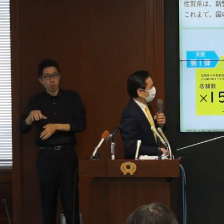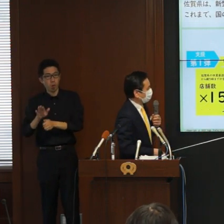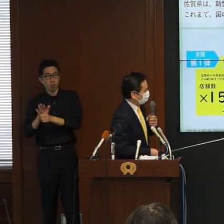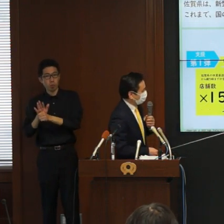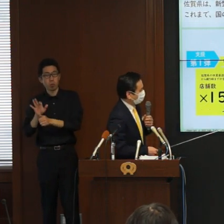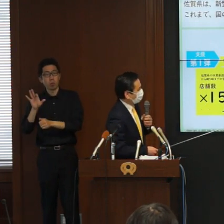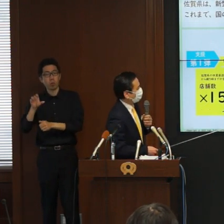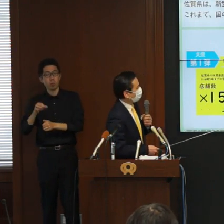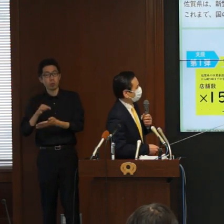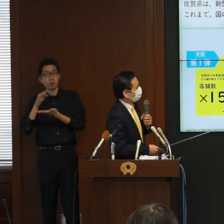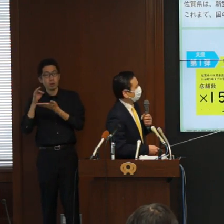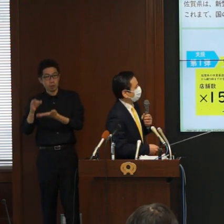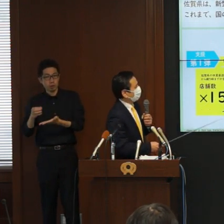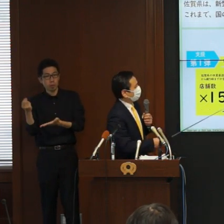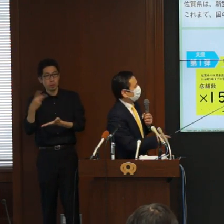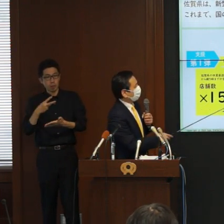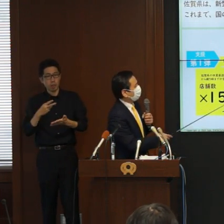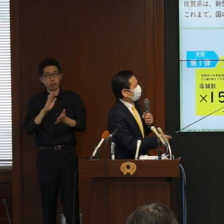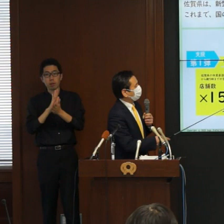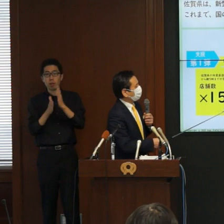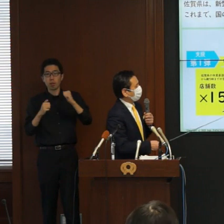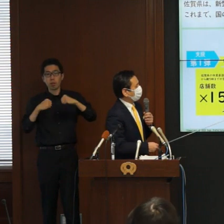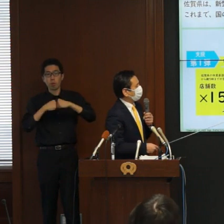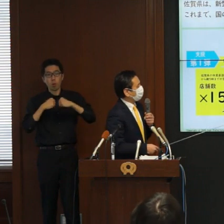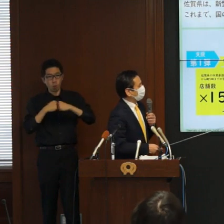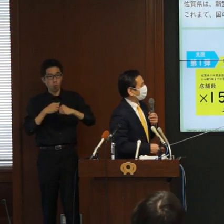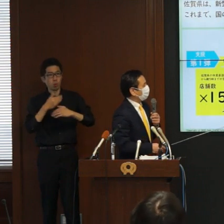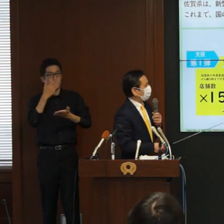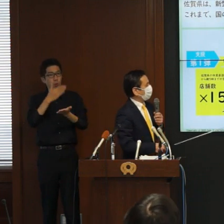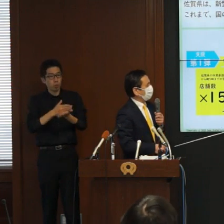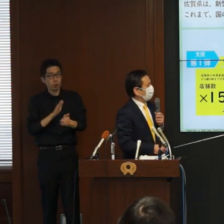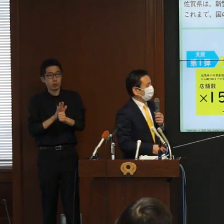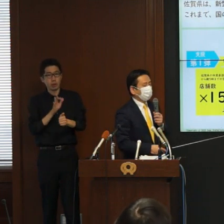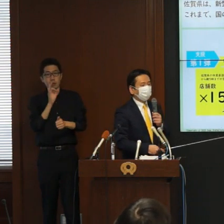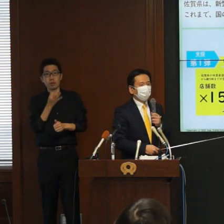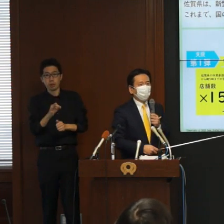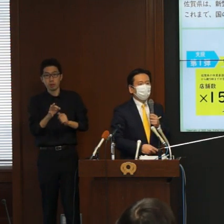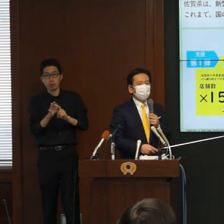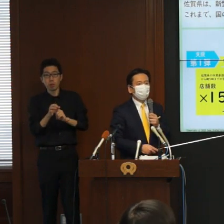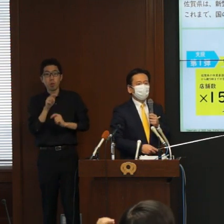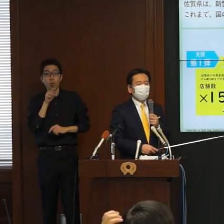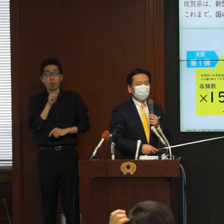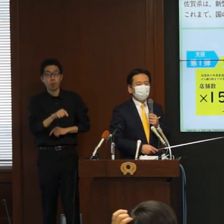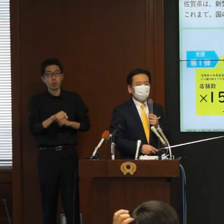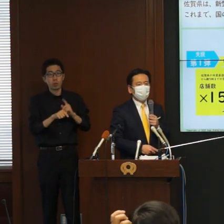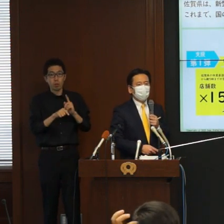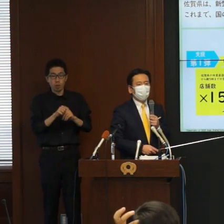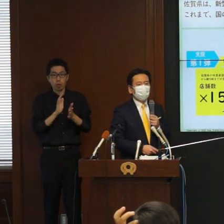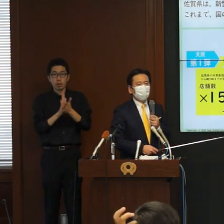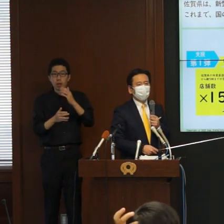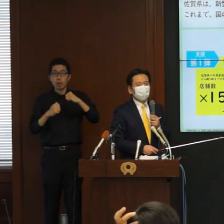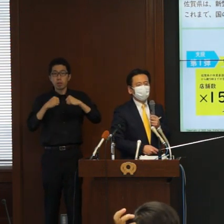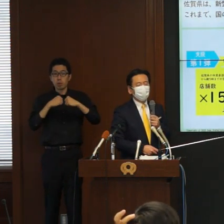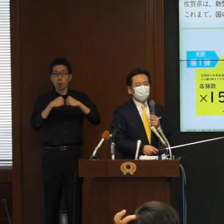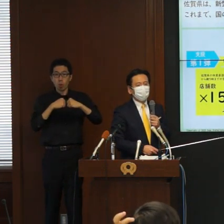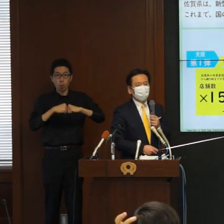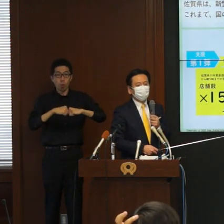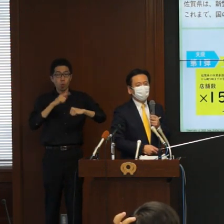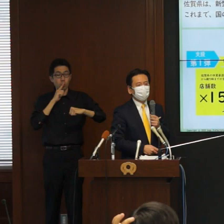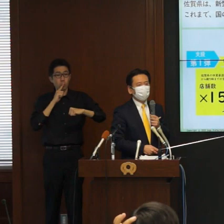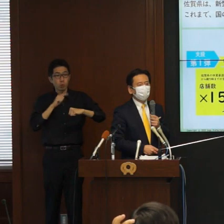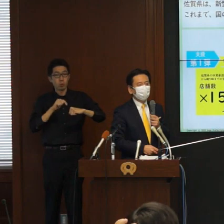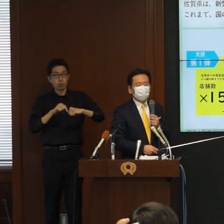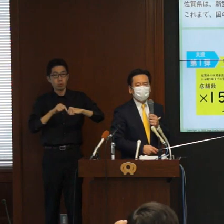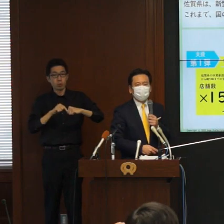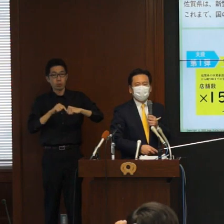ップ支援金であります。この県境ストップ支援金につきましては、もちろん県境といっても特に県